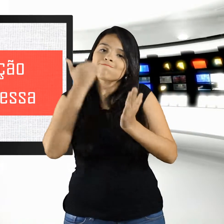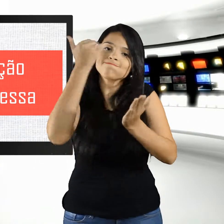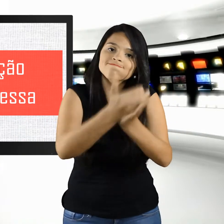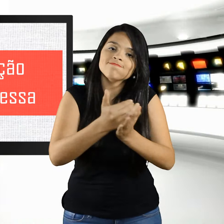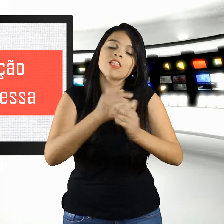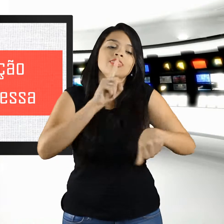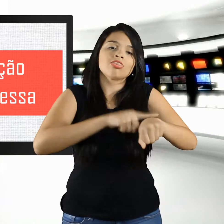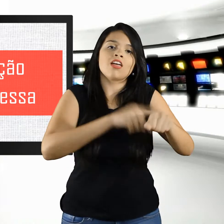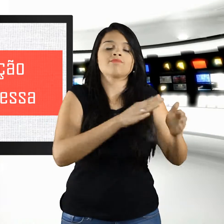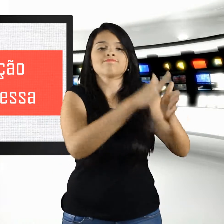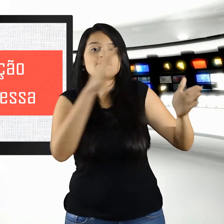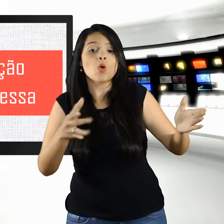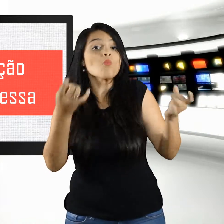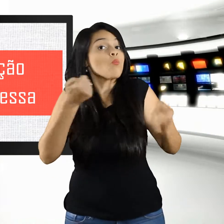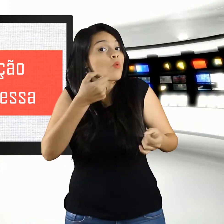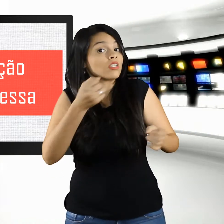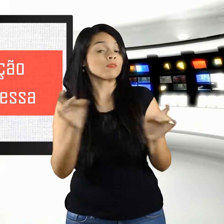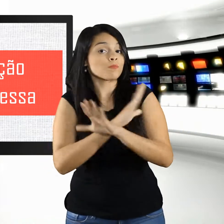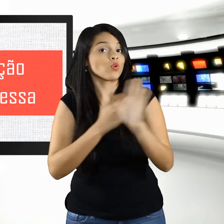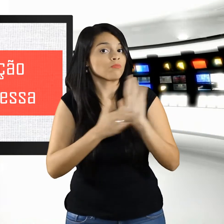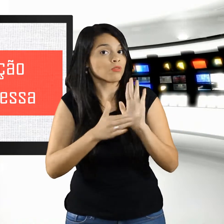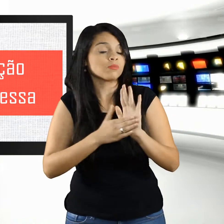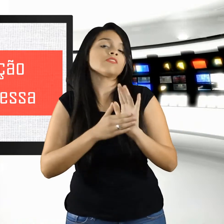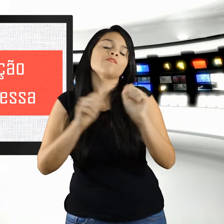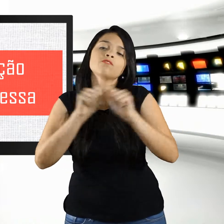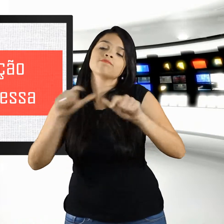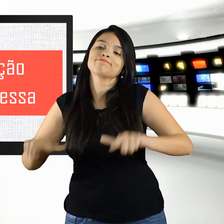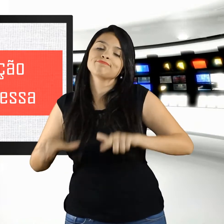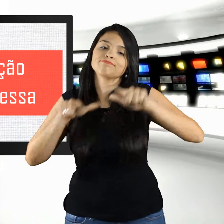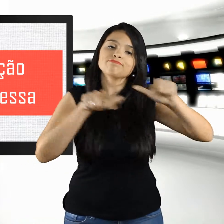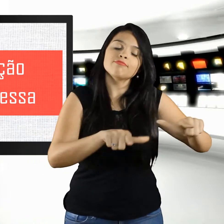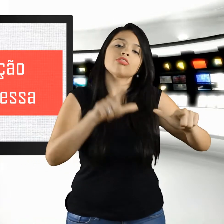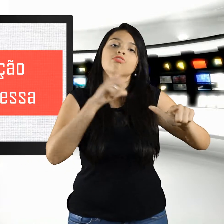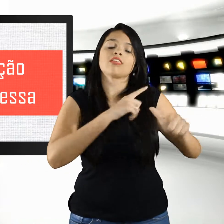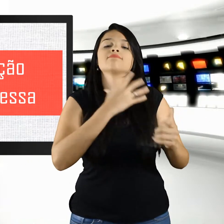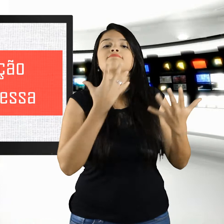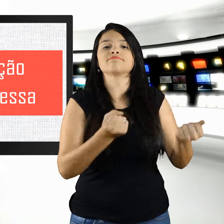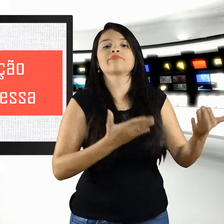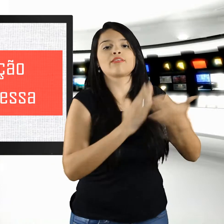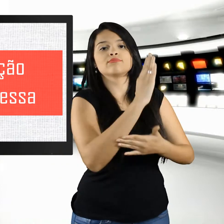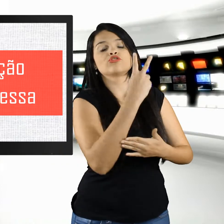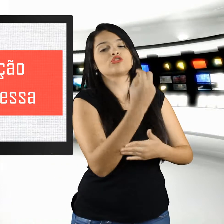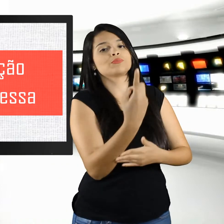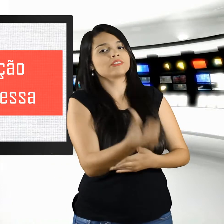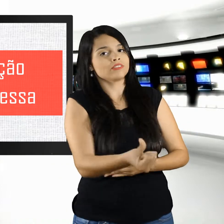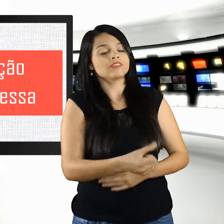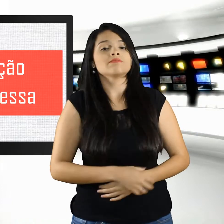está quase pronta, faltando apenas o encaminhamento para aplicação em 2016. A visão do MEC